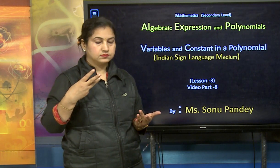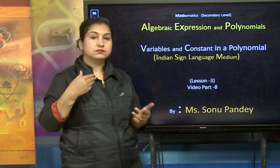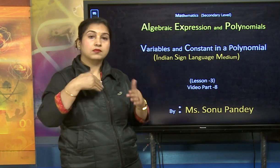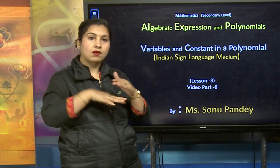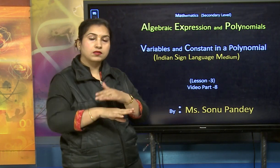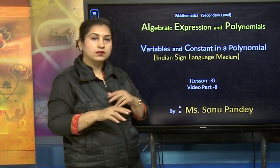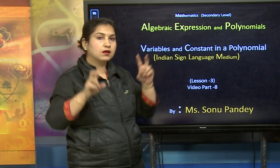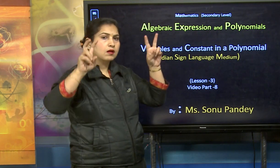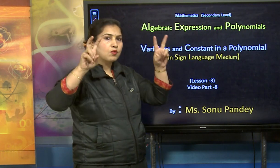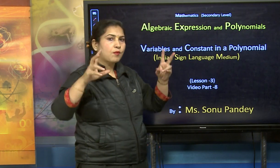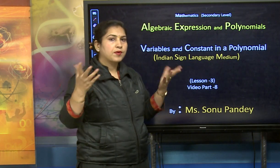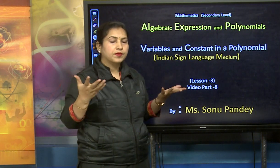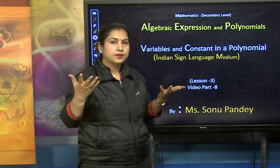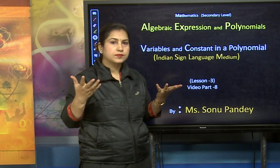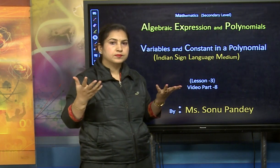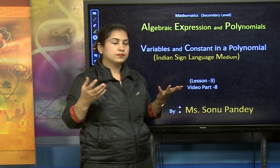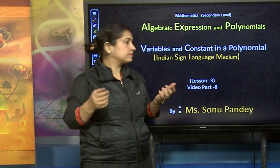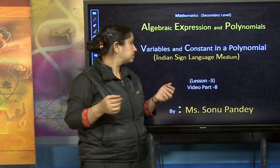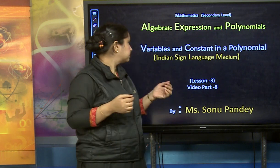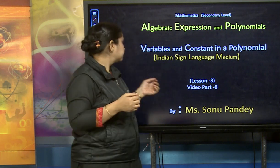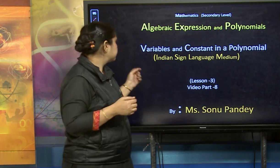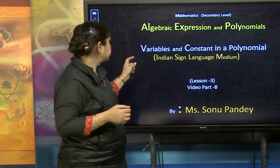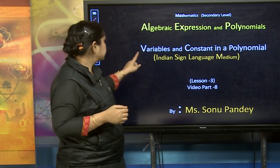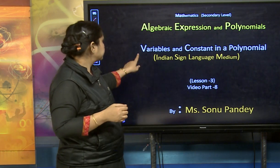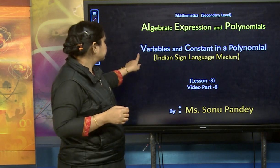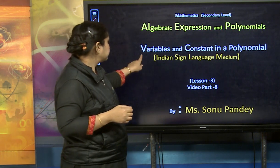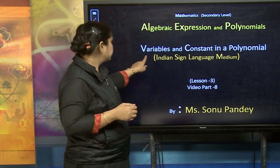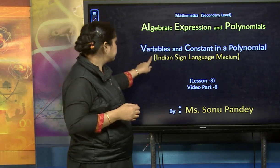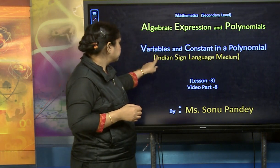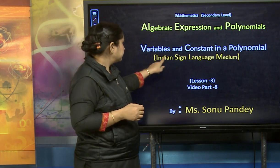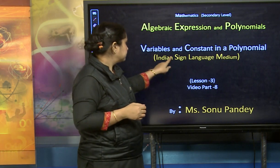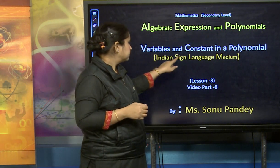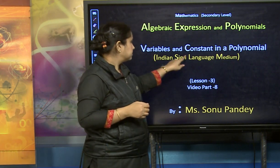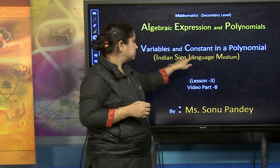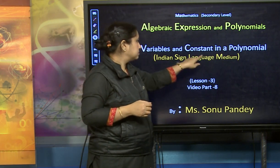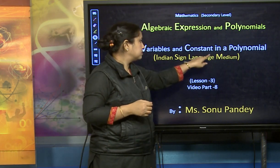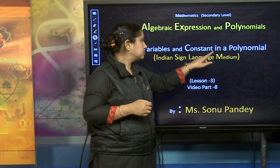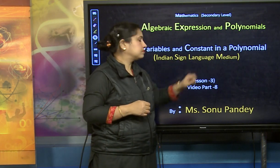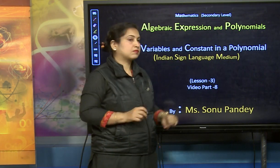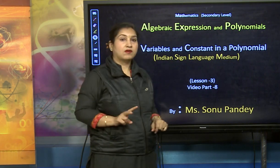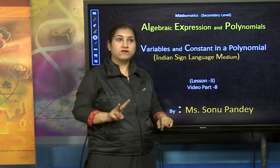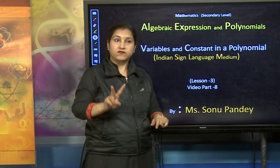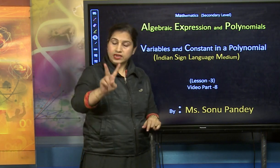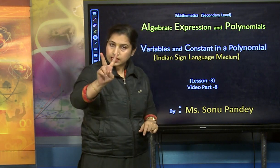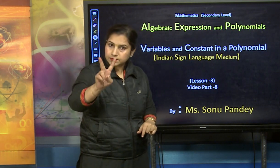रहे हैं आज का हमारा इसमें विषय है वे यह बिल्स एंड कांस्टेंट इन